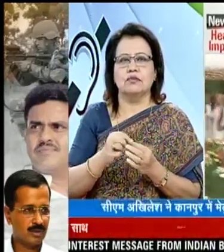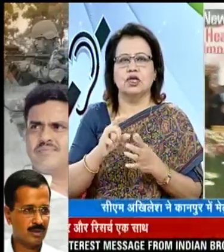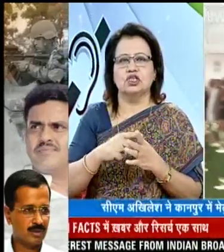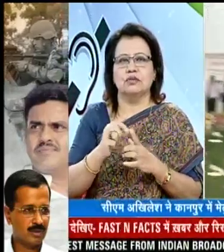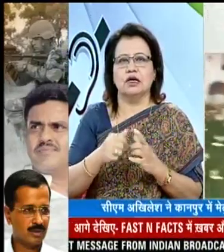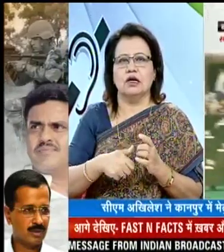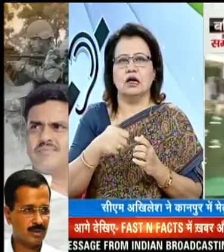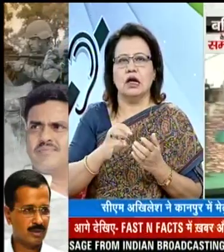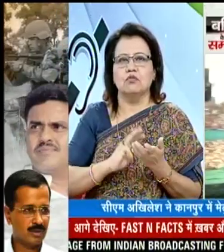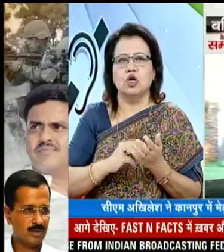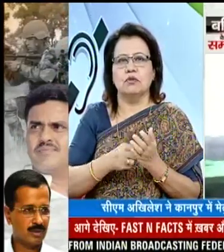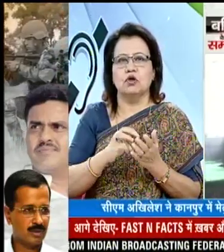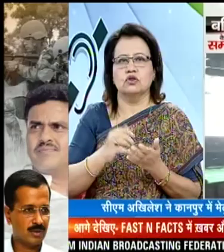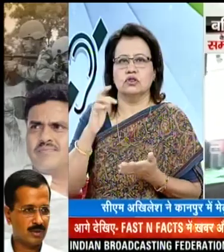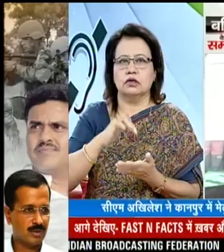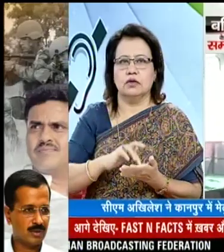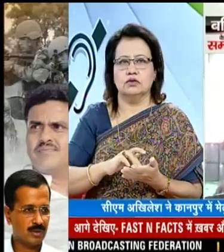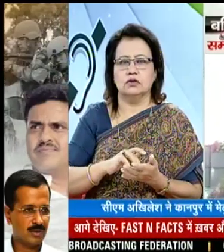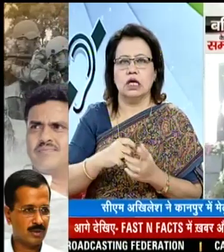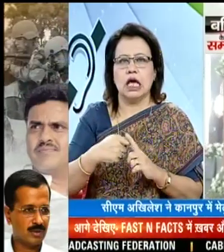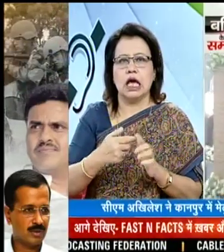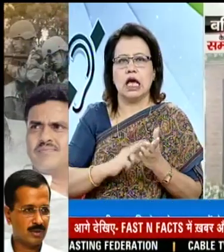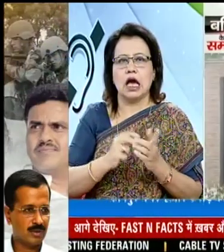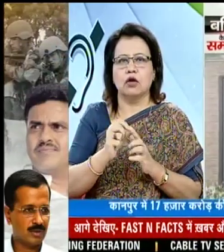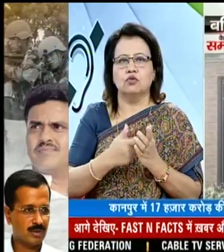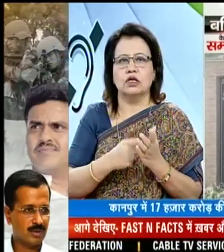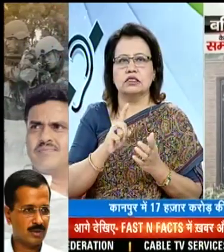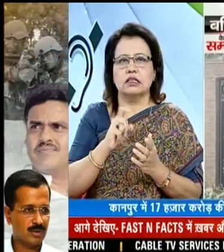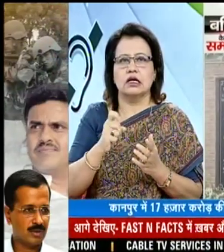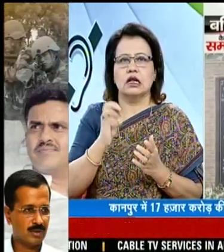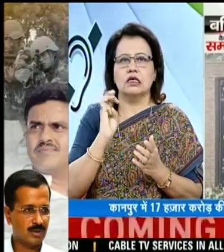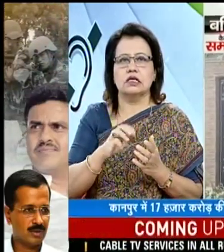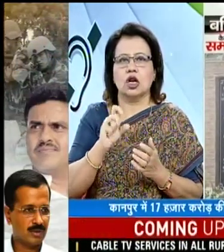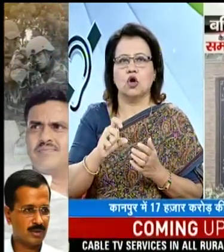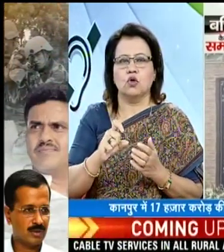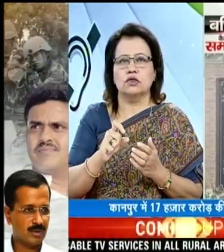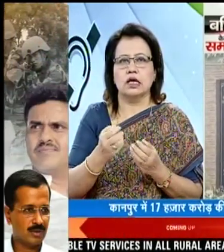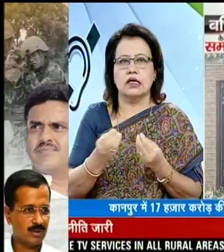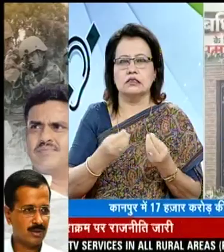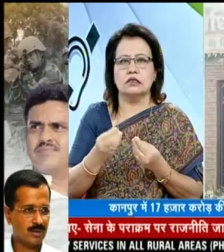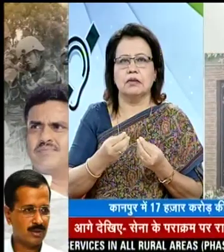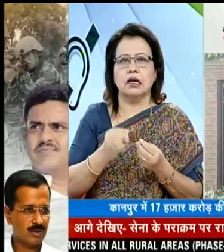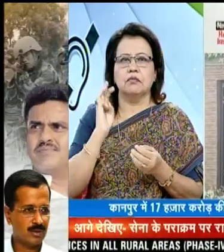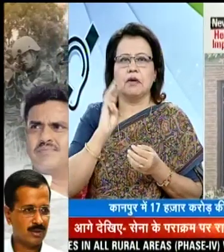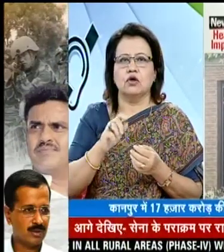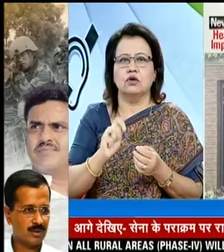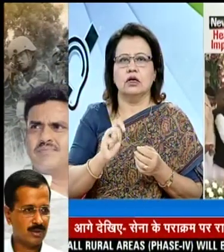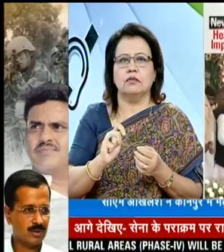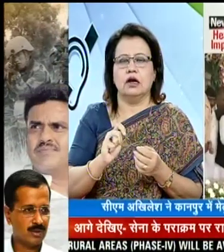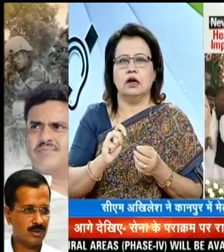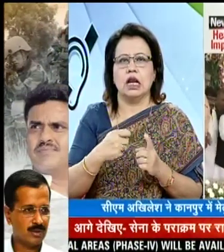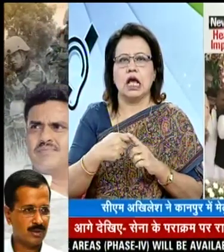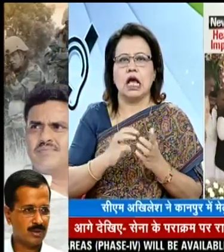इस मौके पर बीजेपी सांसद मुरली मनोहर जोशी भी मौजूद रहे। कानपुर में 17,000 करोड़ की लागत से मेट्रो का निर्माण किया